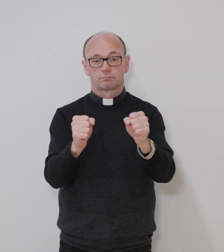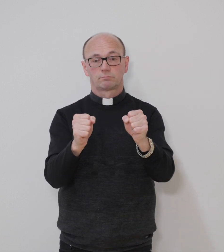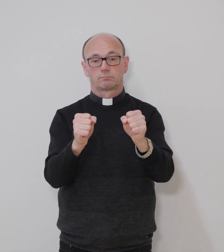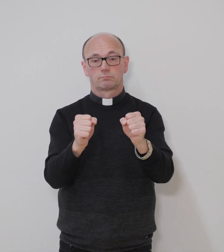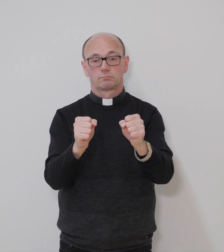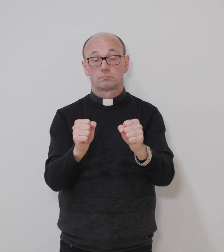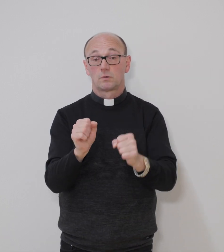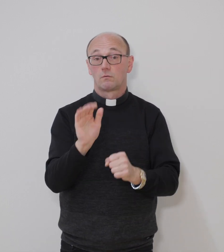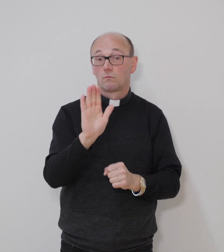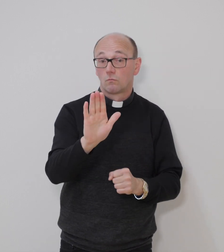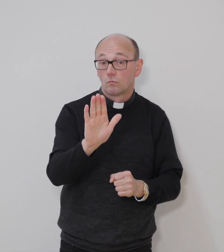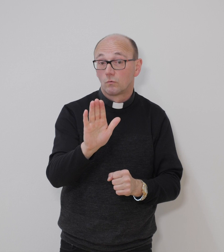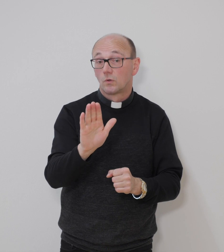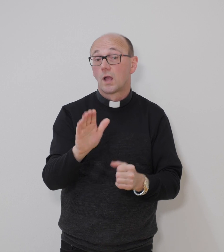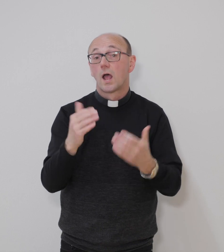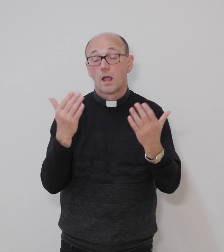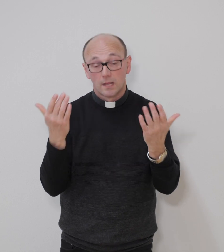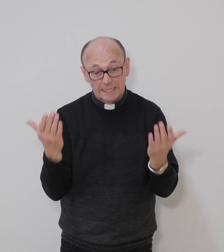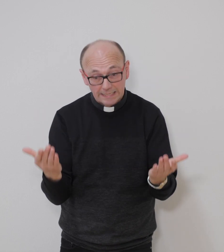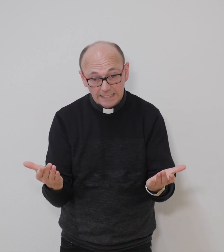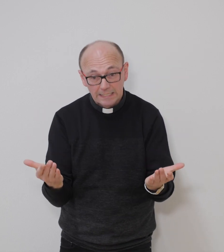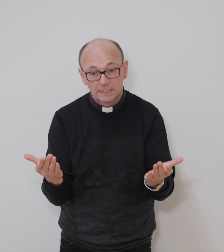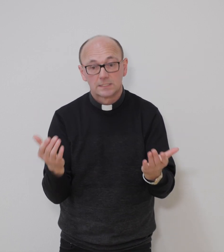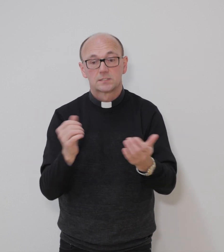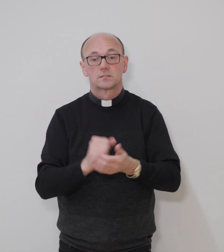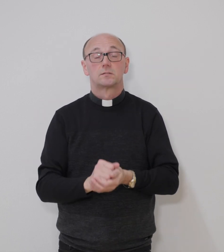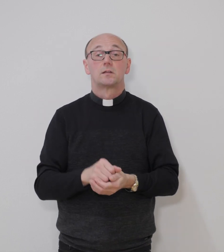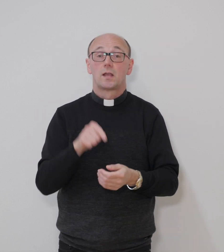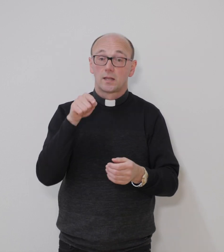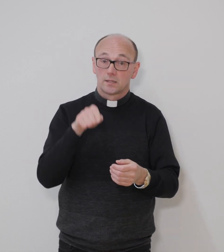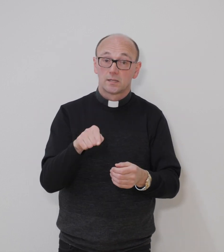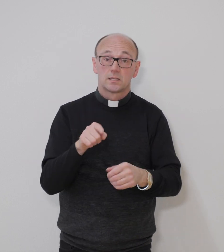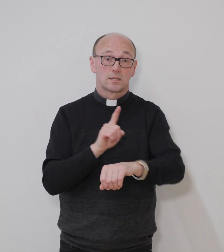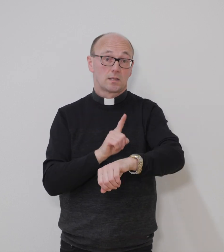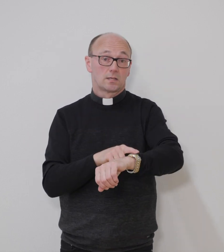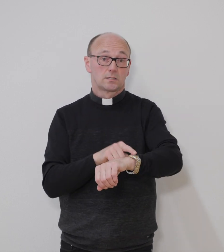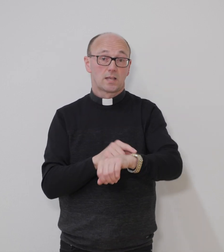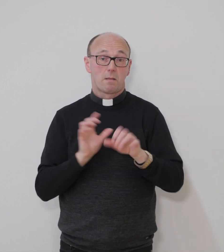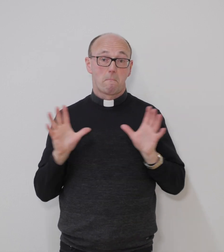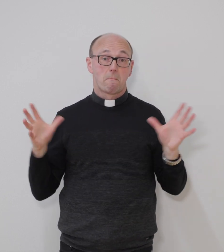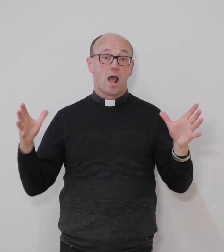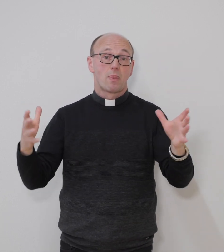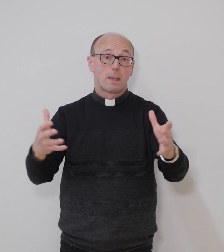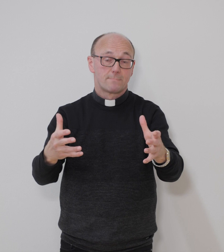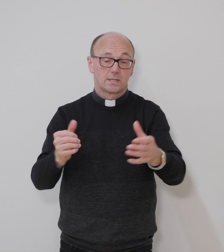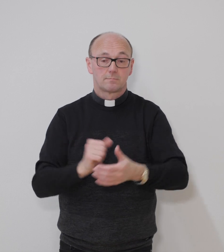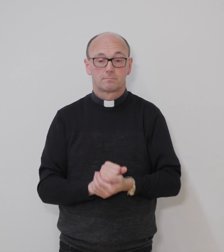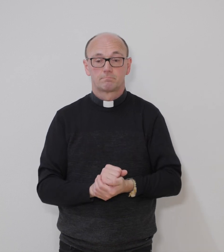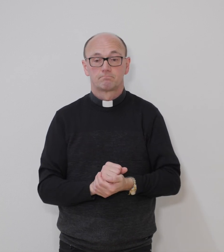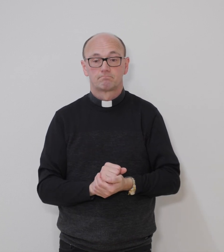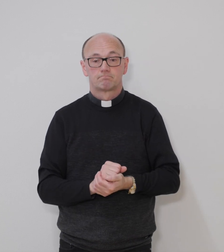auf ihrem Kreuzweg. Wir haben einige Eindrücke vermittelt bekommen durch die Gedanken zu diesem